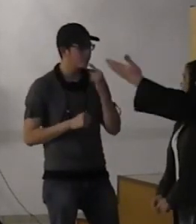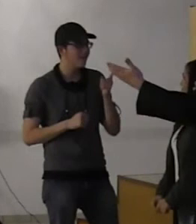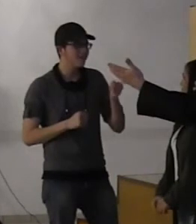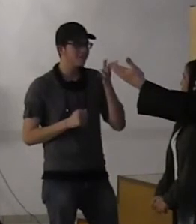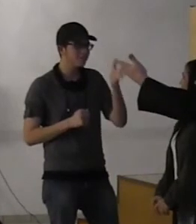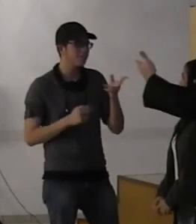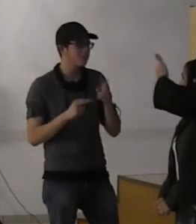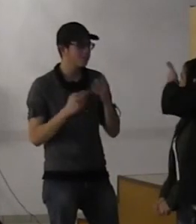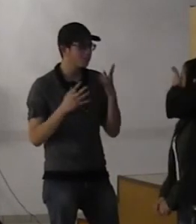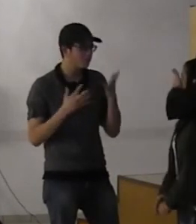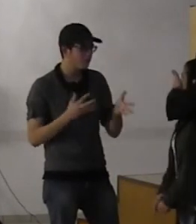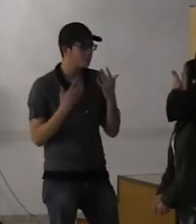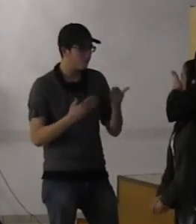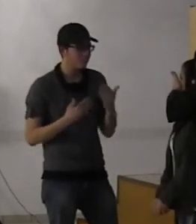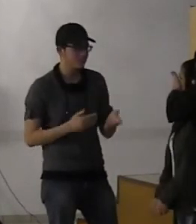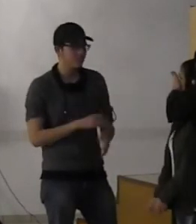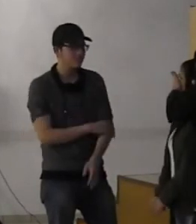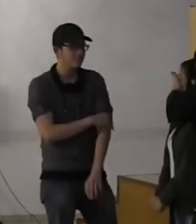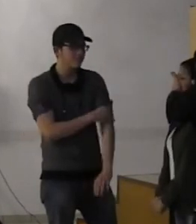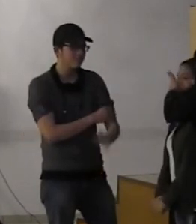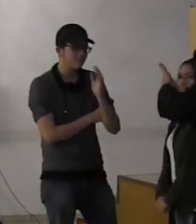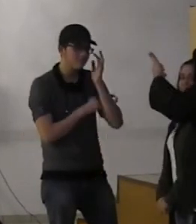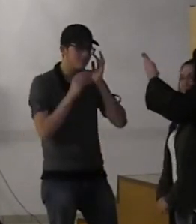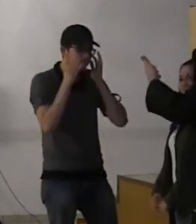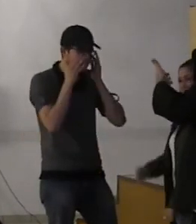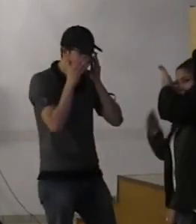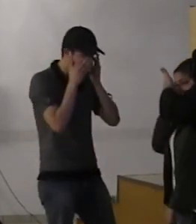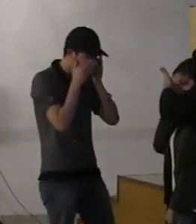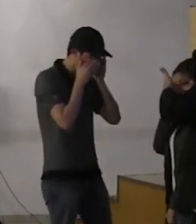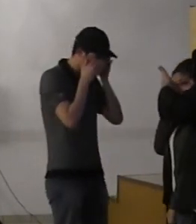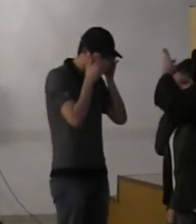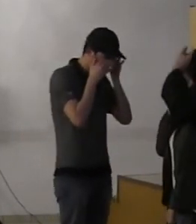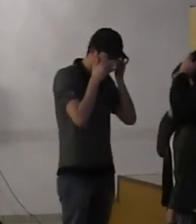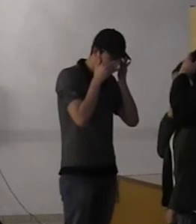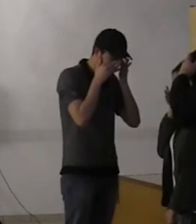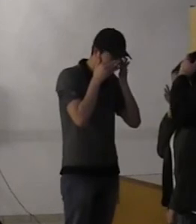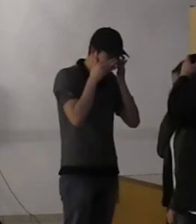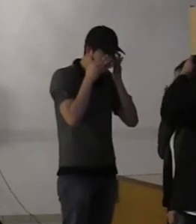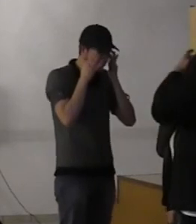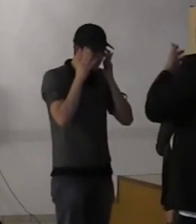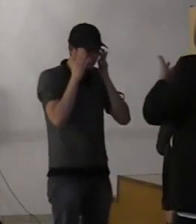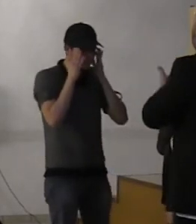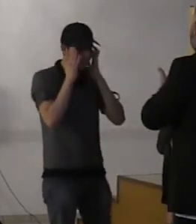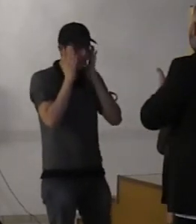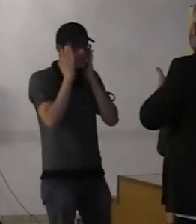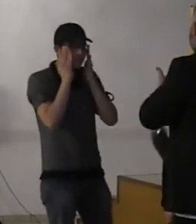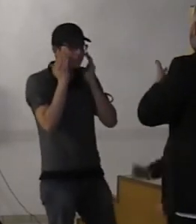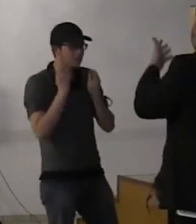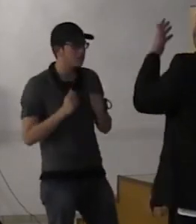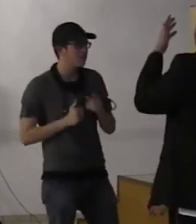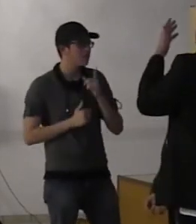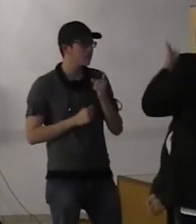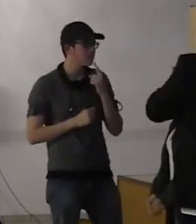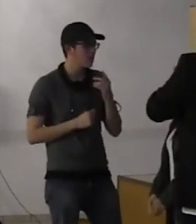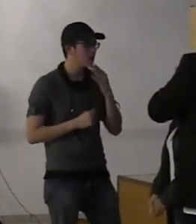die Schwestern herzlich, eure Schwester im Islam zu umarmen, zu begrüßen und zu beglückwünschen. Ich danke der Schwester,